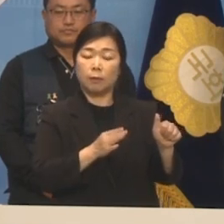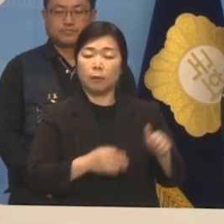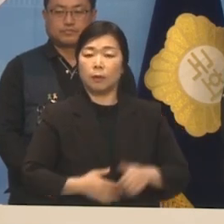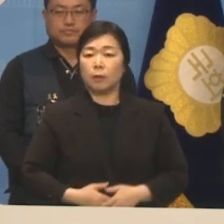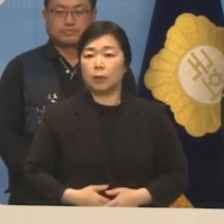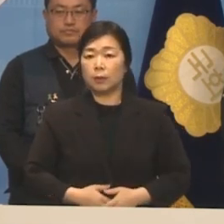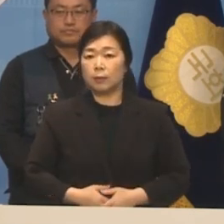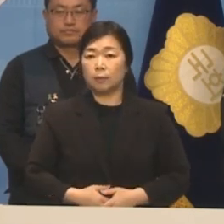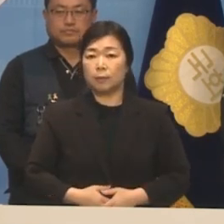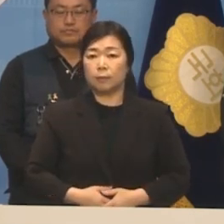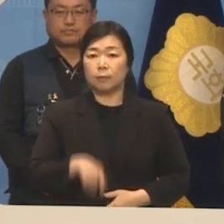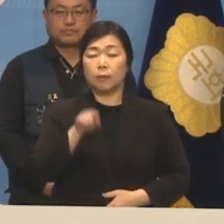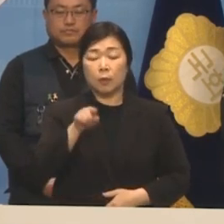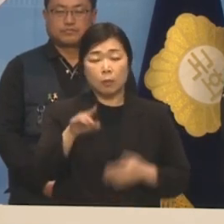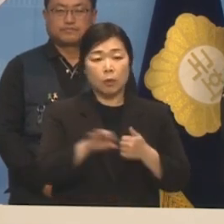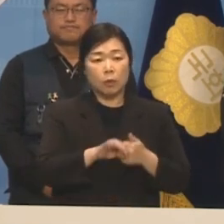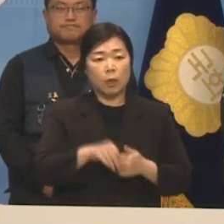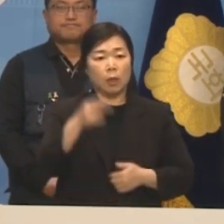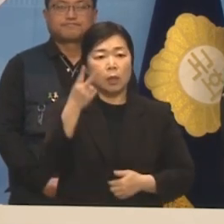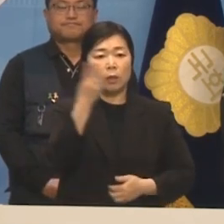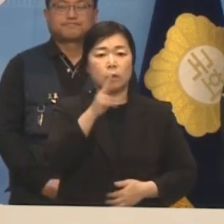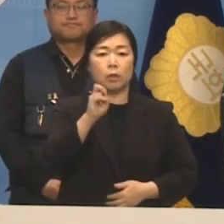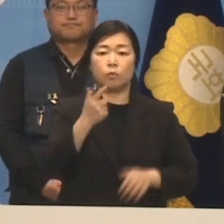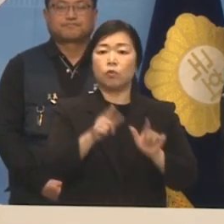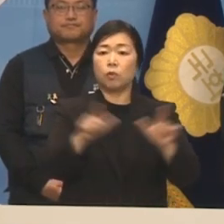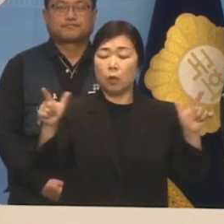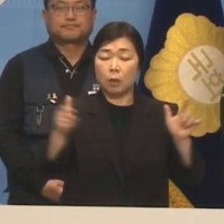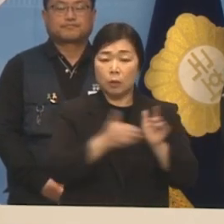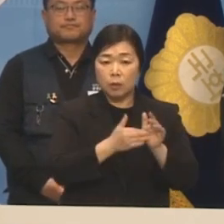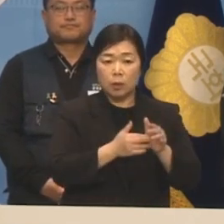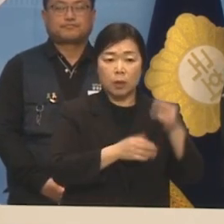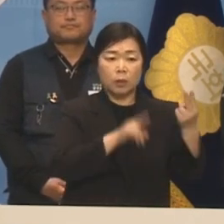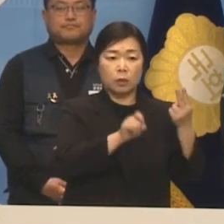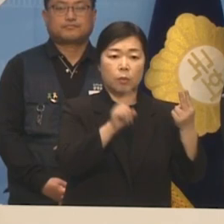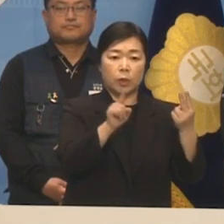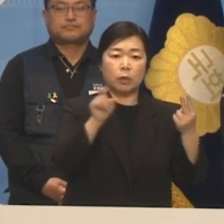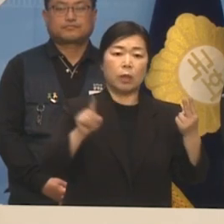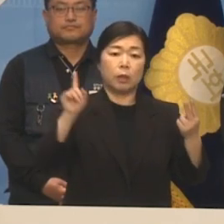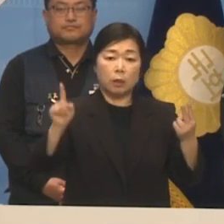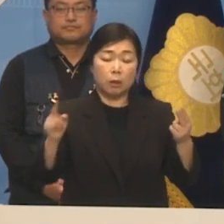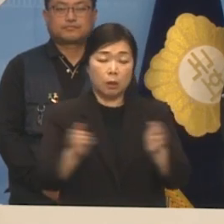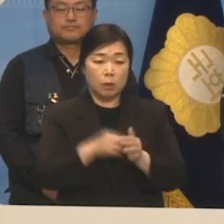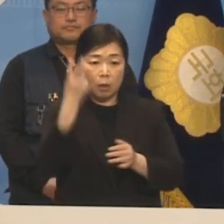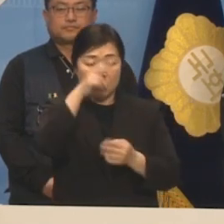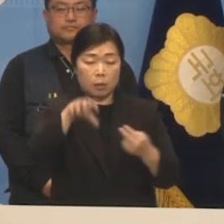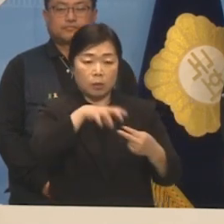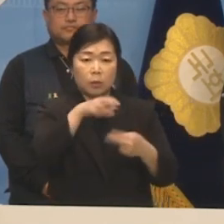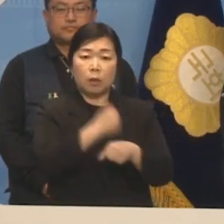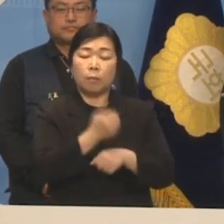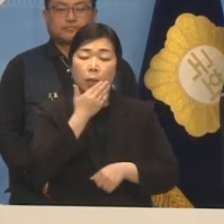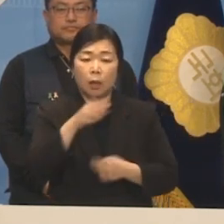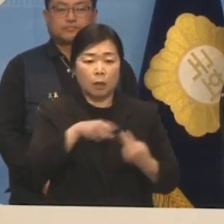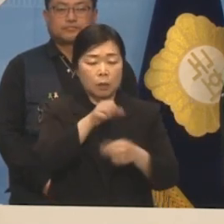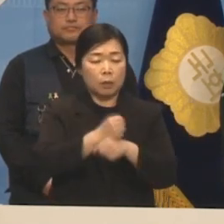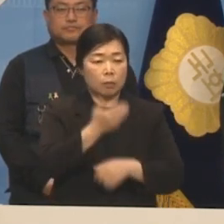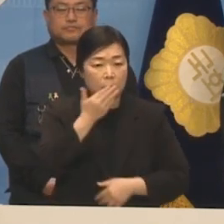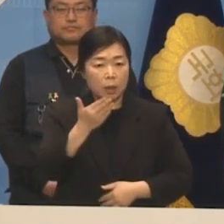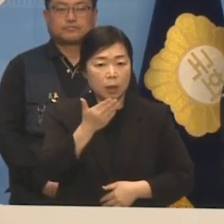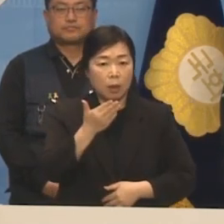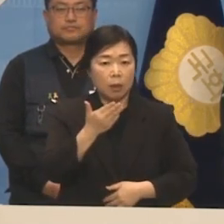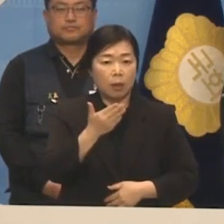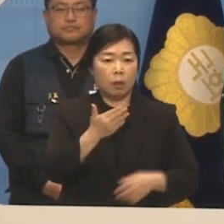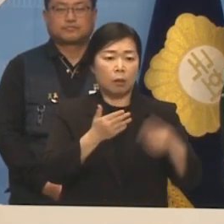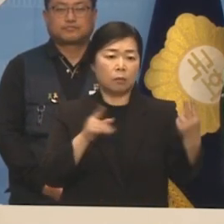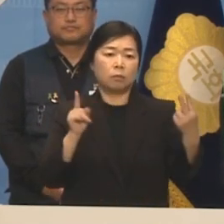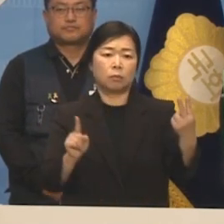합니다. 이래서 2026년까지 2.1대 1까지 가는 동안 요양보호사들은 지쳐서